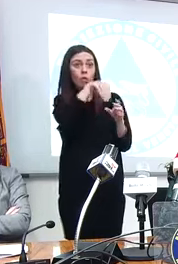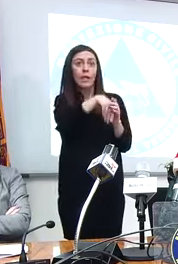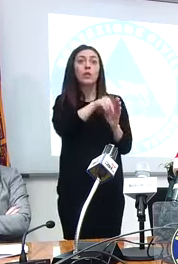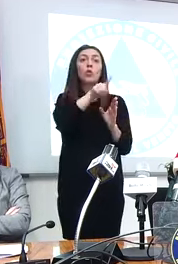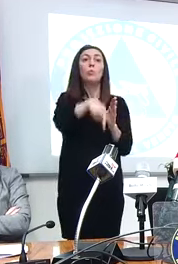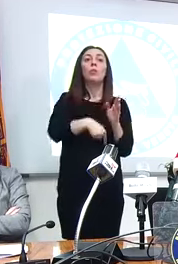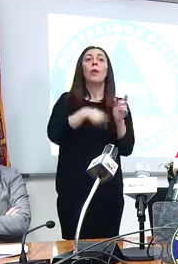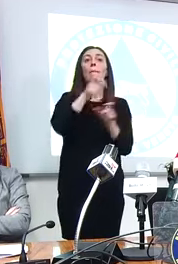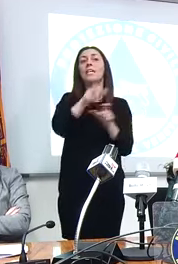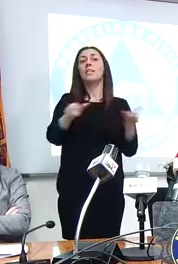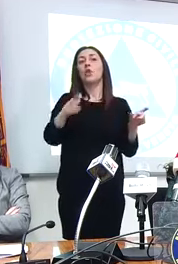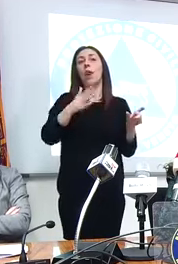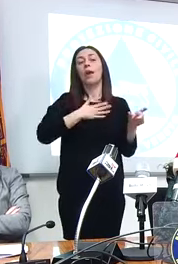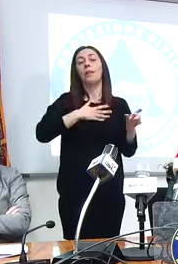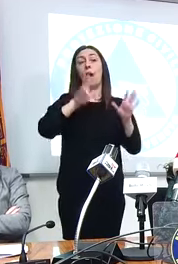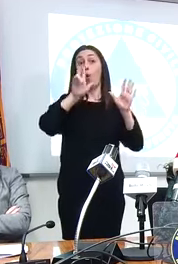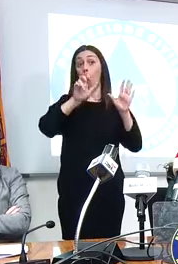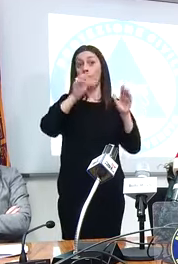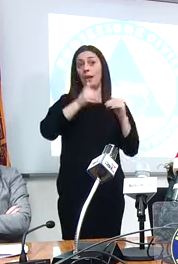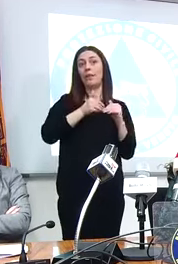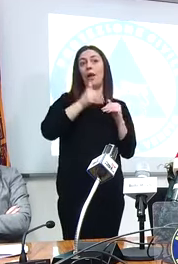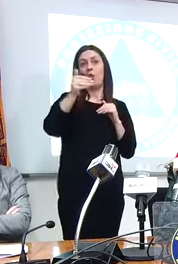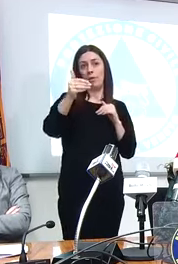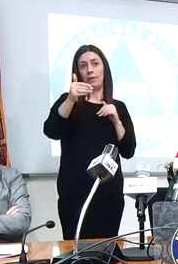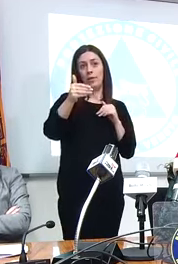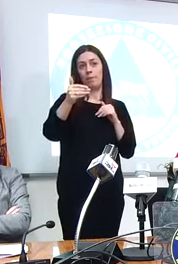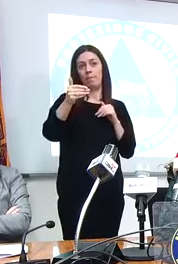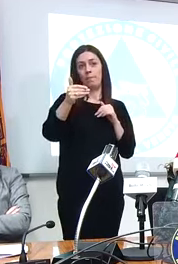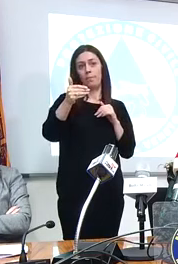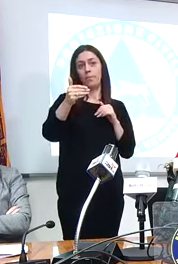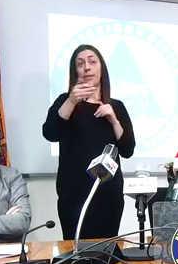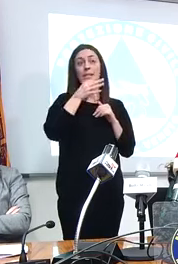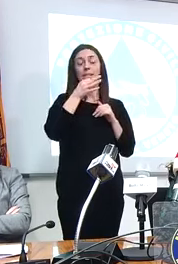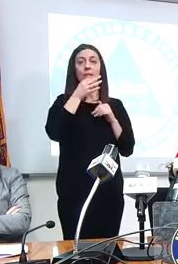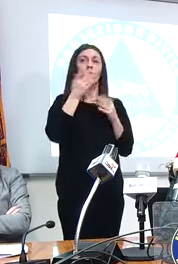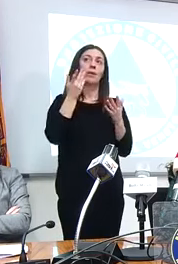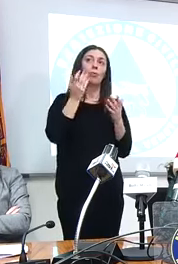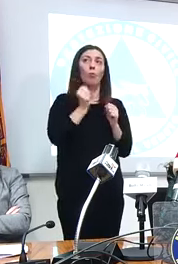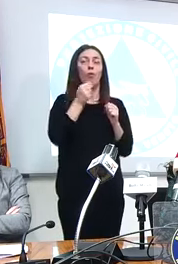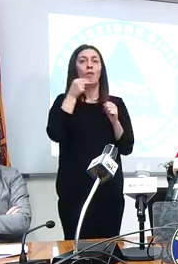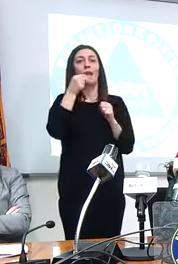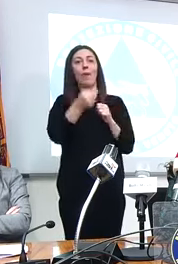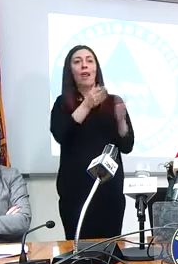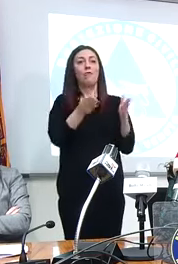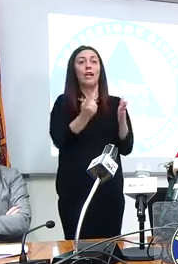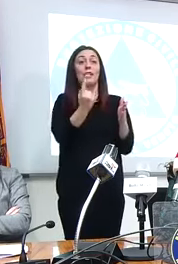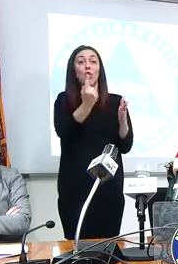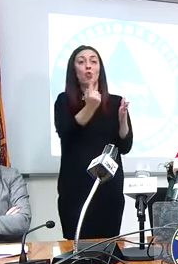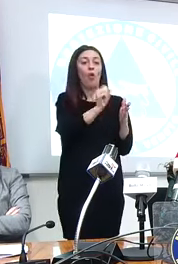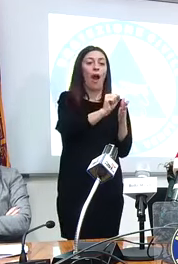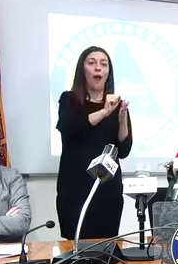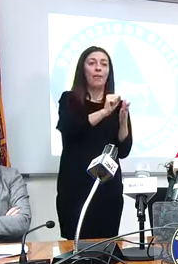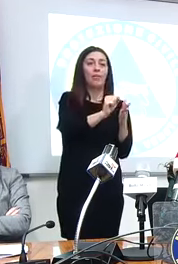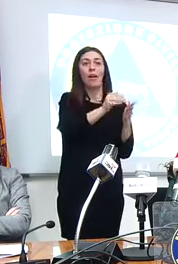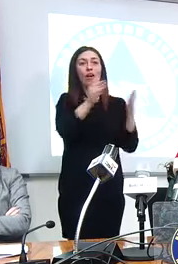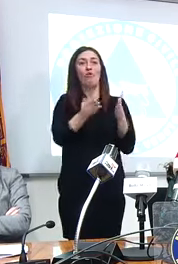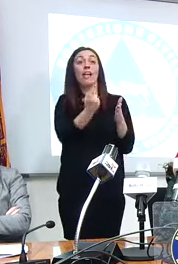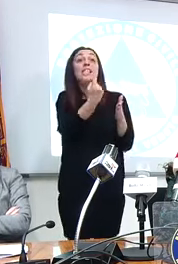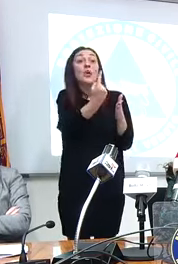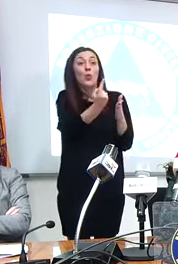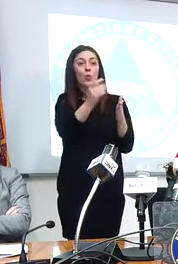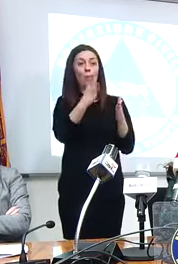ultra ottantenni. Allora, quindi c'è una fase 1A, diciamo, è una fase 1B, che è quella